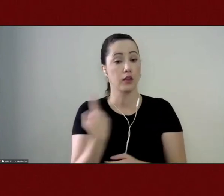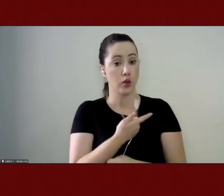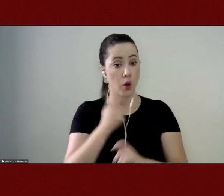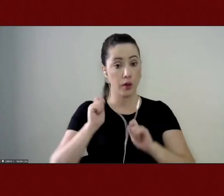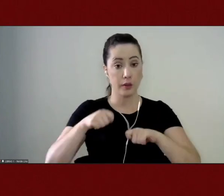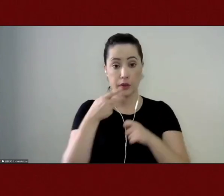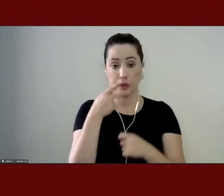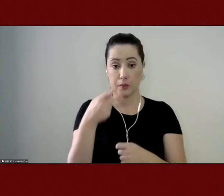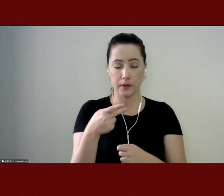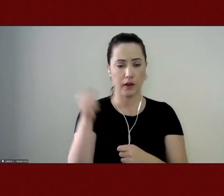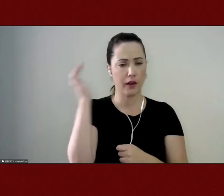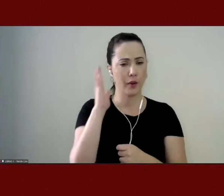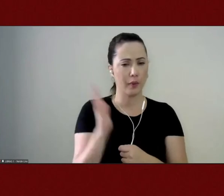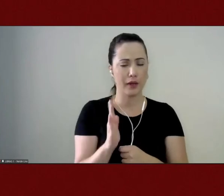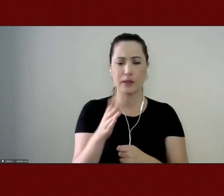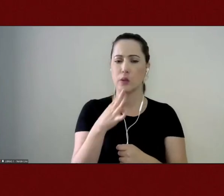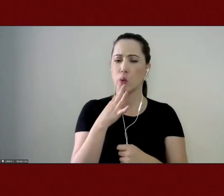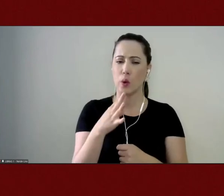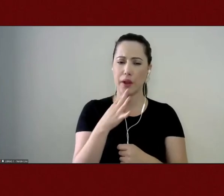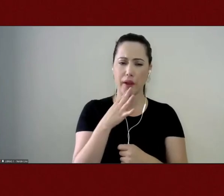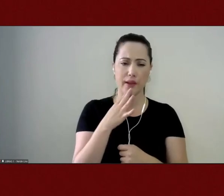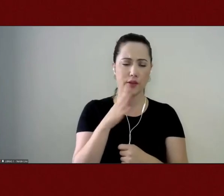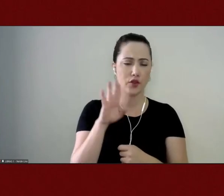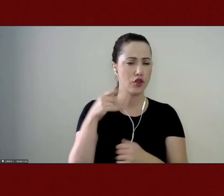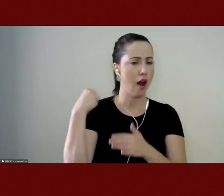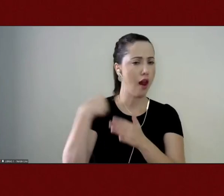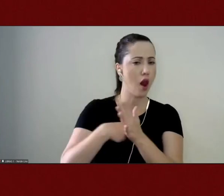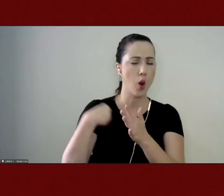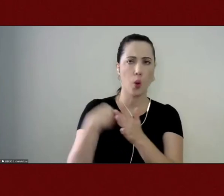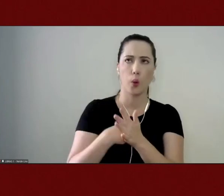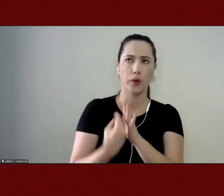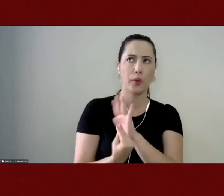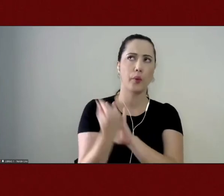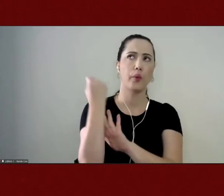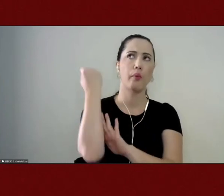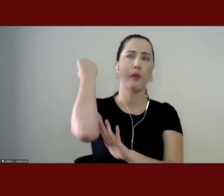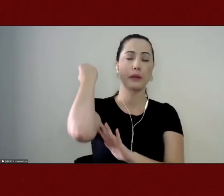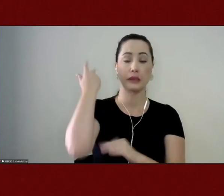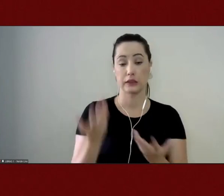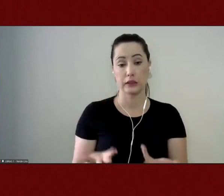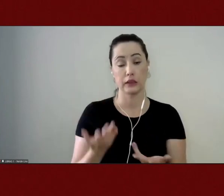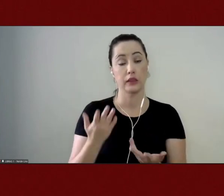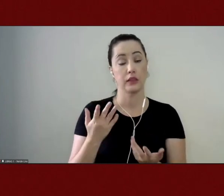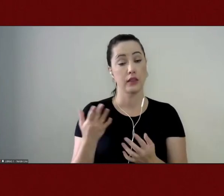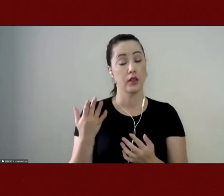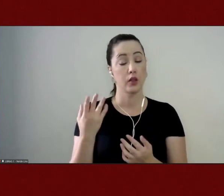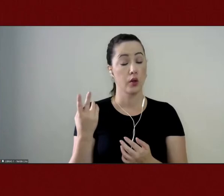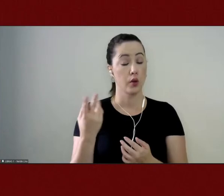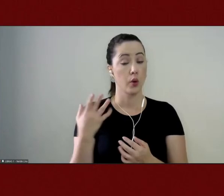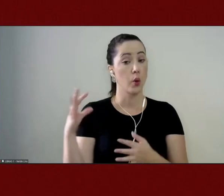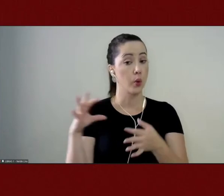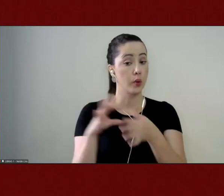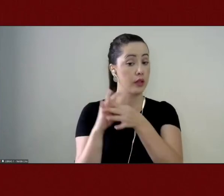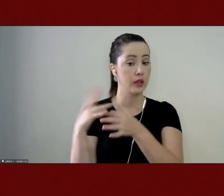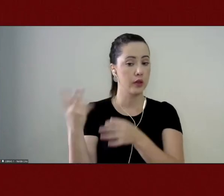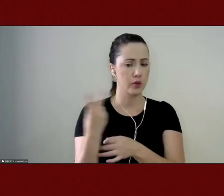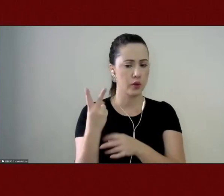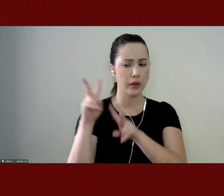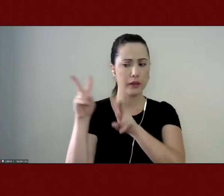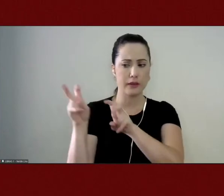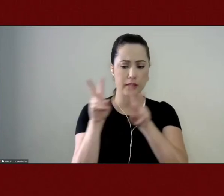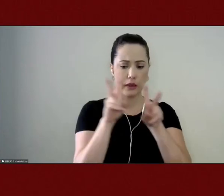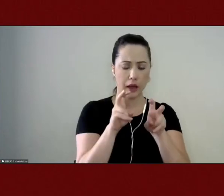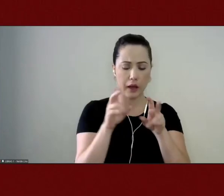conhece sua longa marcha muito antes da China de Mao. Unindo essas duas epopeias, existe a centralidade da